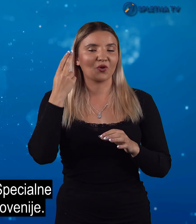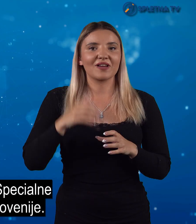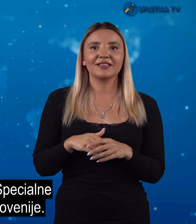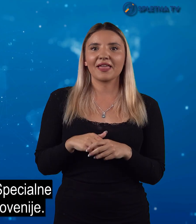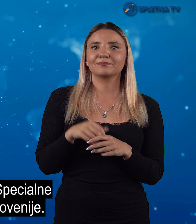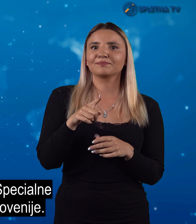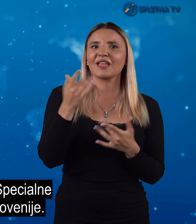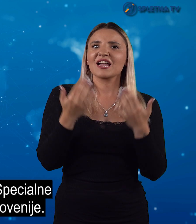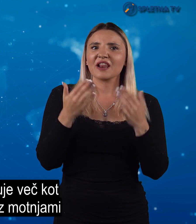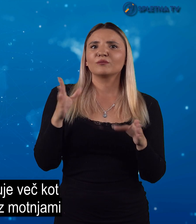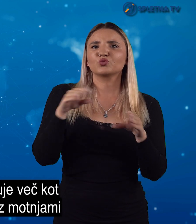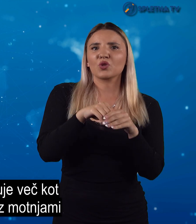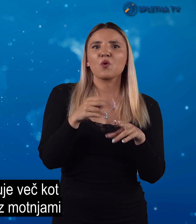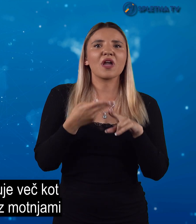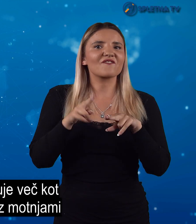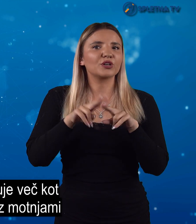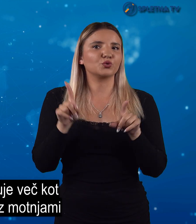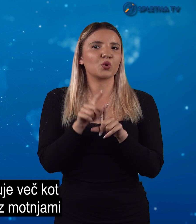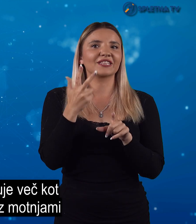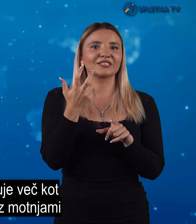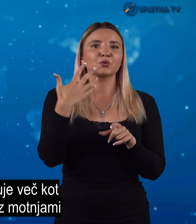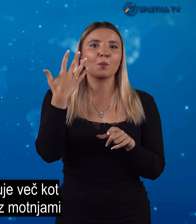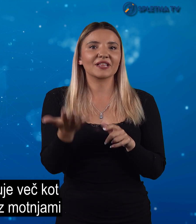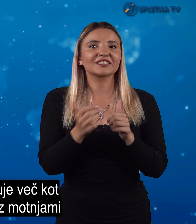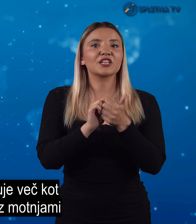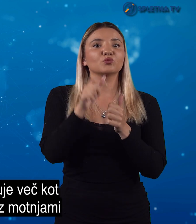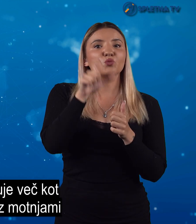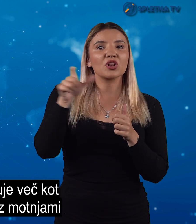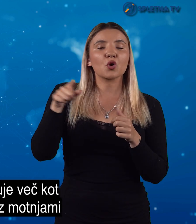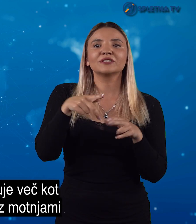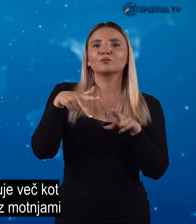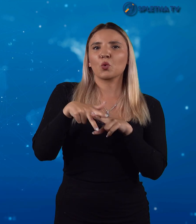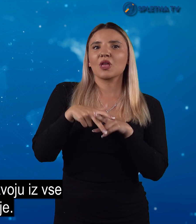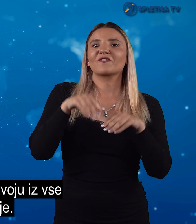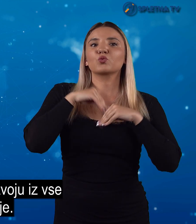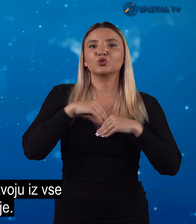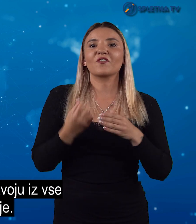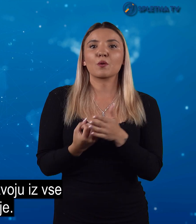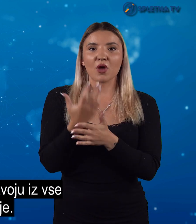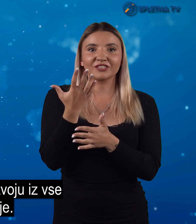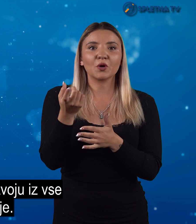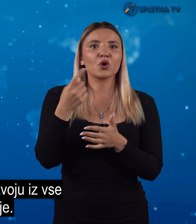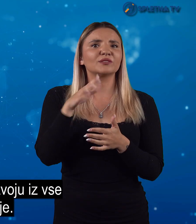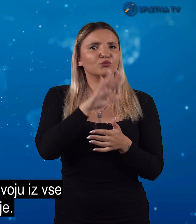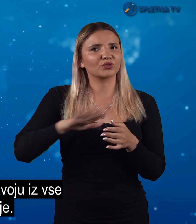Slovenije. Na igrah sodeluje več kot 350 športnikov z motnjami v duševnem razvoju iz vse